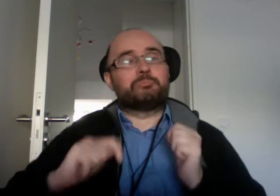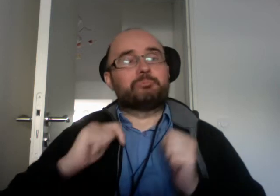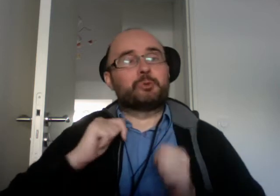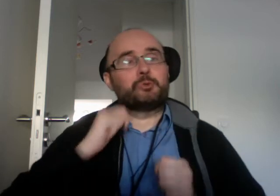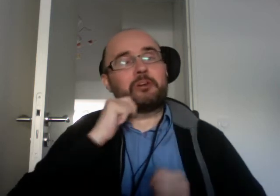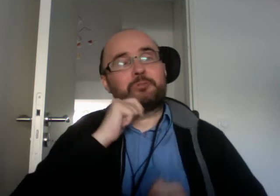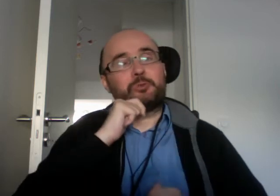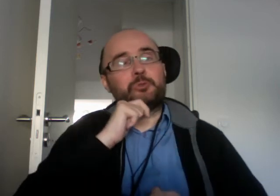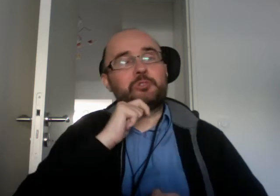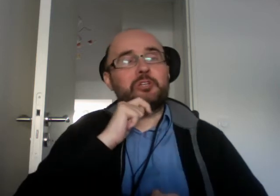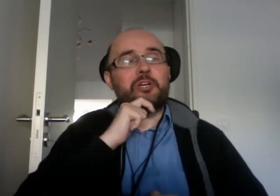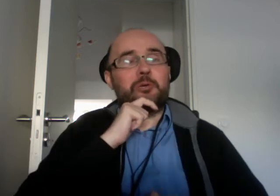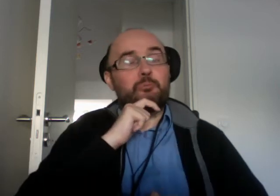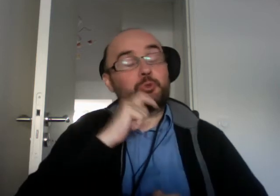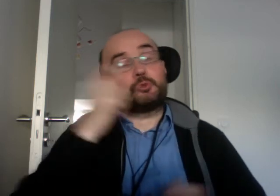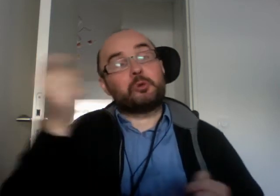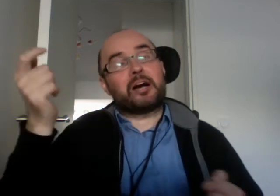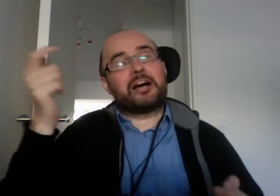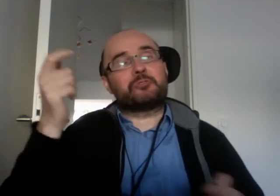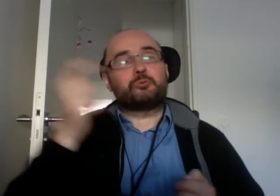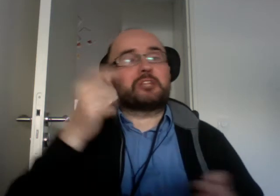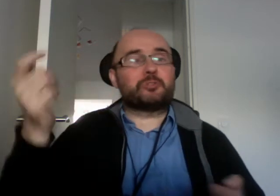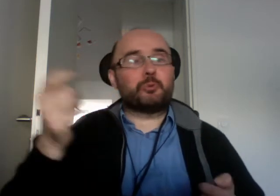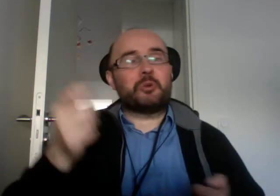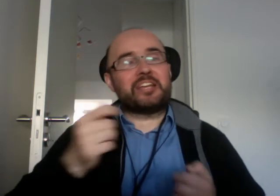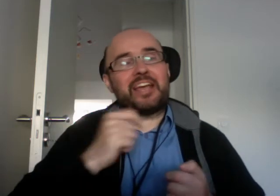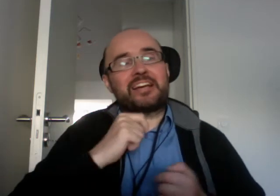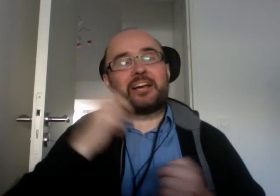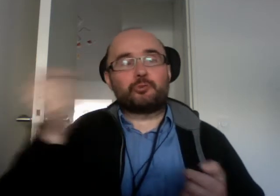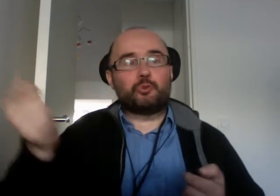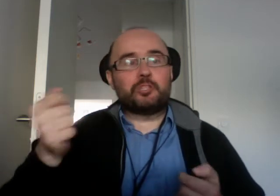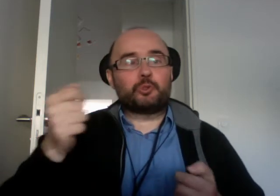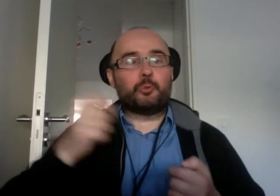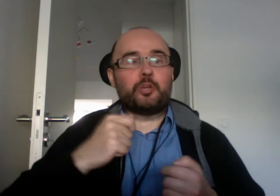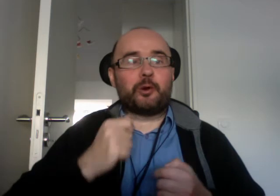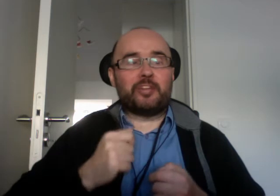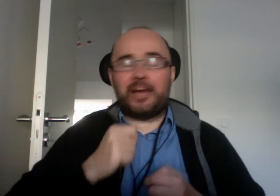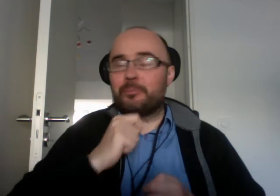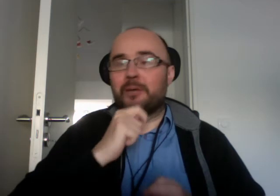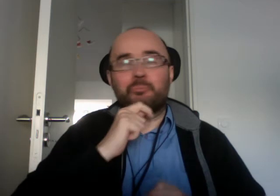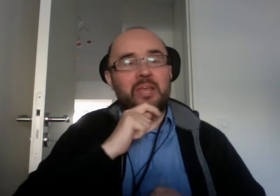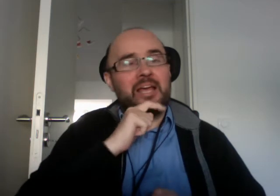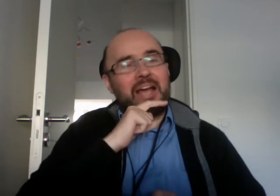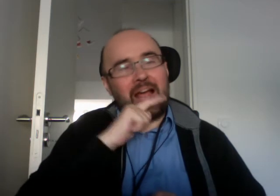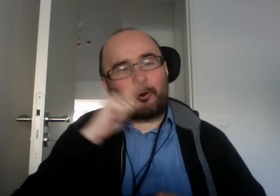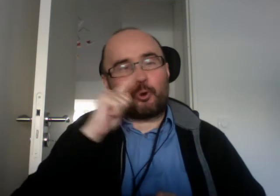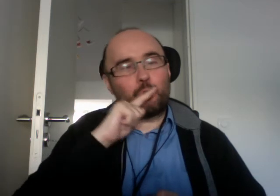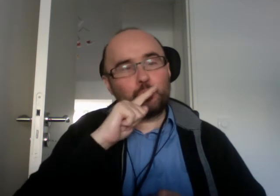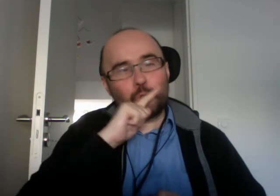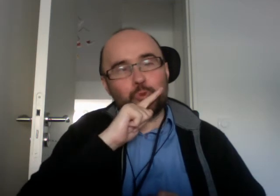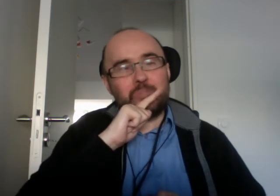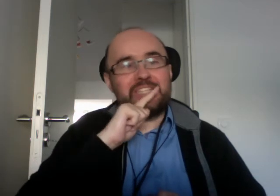Bonjour à vous tous, bonjour à toutes les sommelières et à tous les sommeliers en herbe. Alors aujourd'hui,